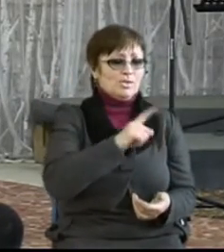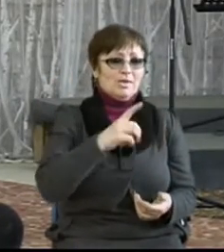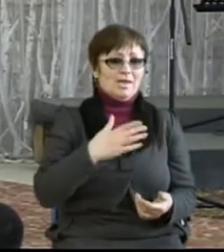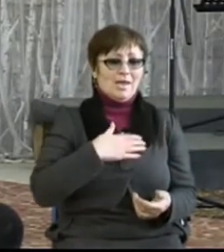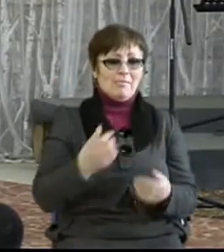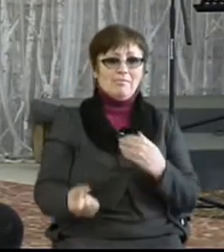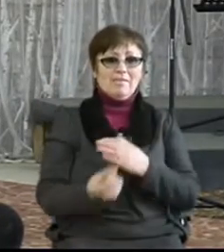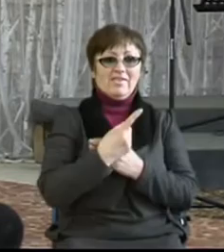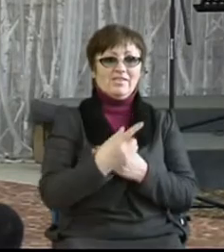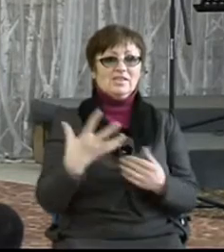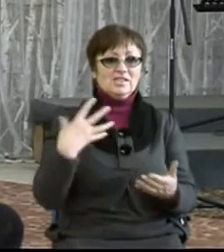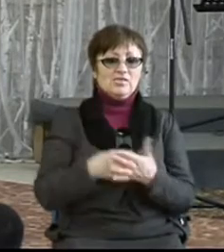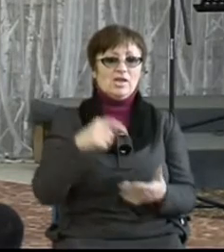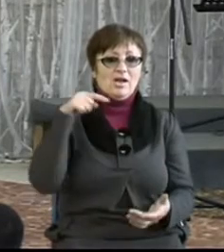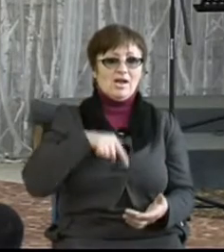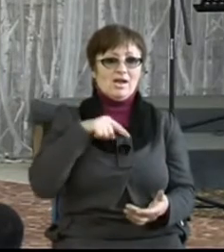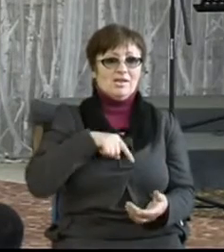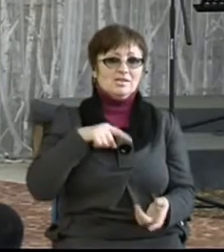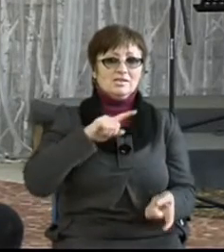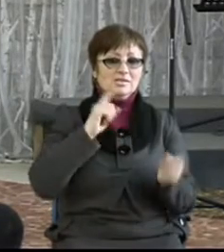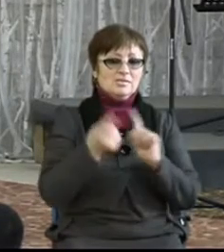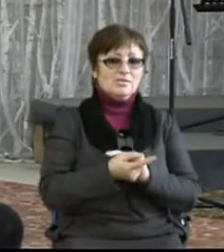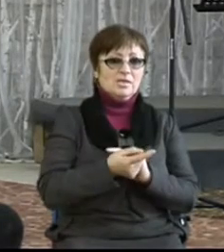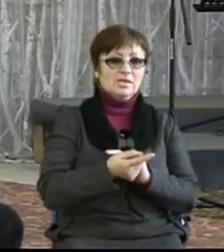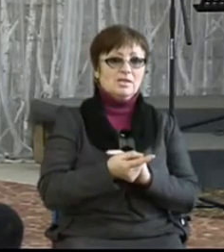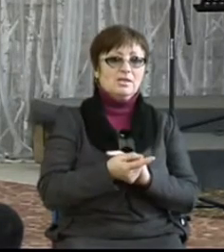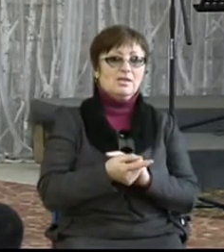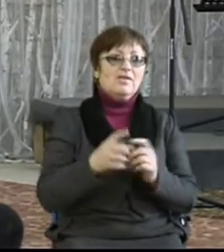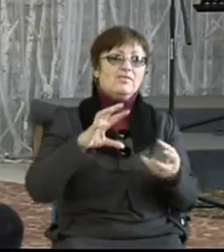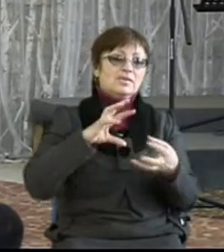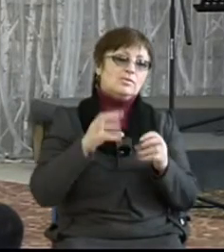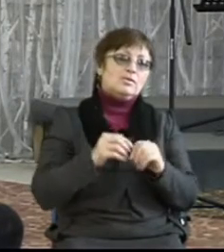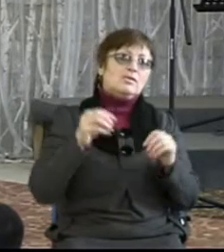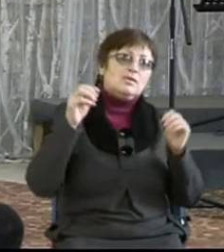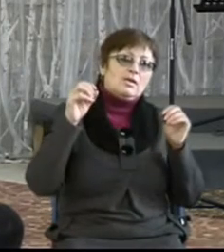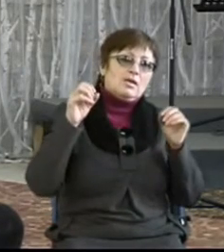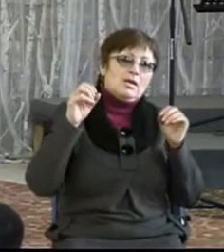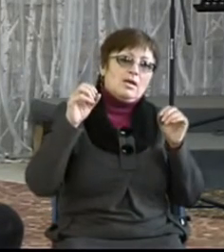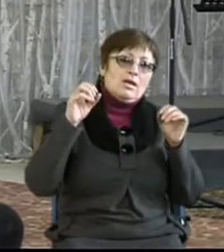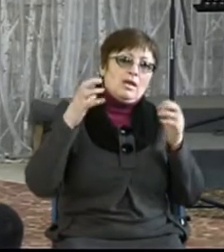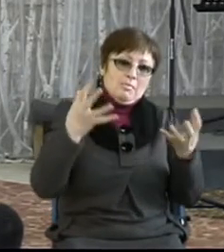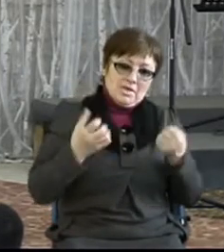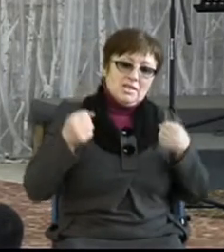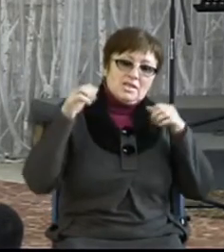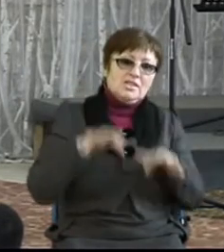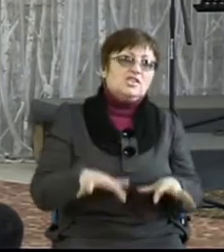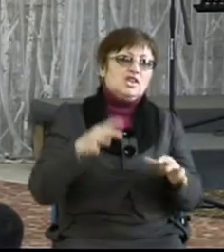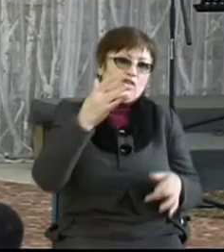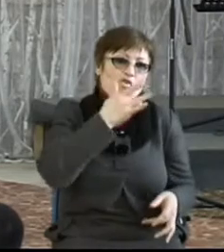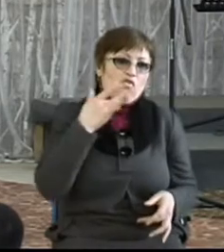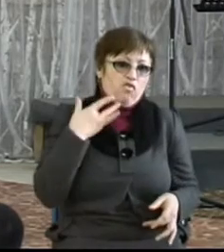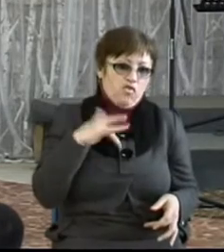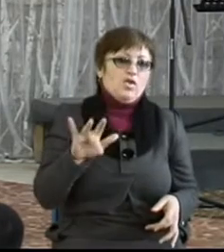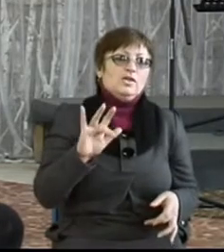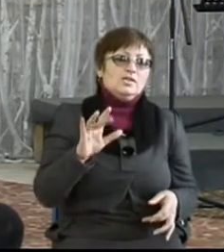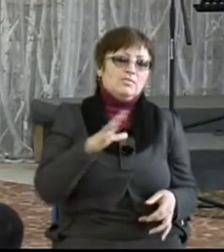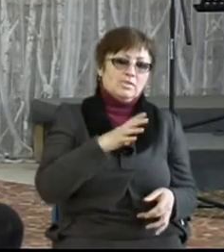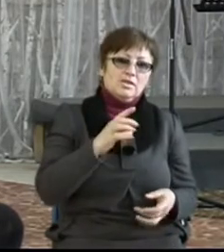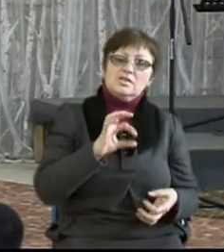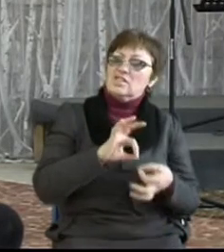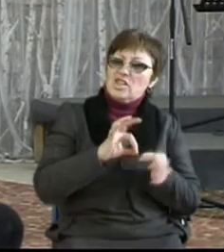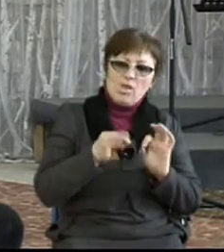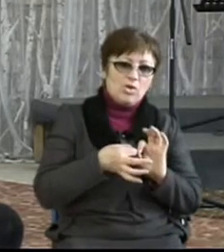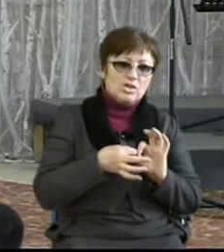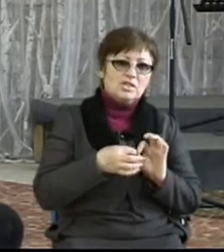характер и изменили свой характер в том или ином моменте. В результате, да, принял решение, уволился с этой фирмы, вот. Да, было сложно